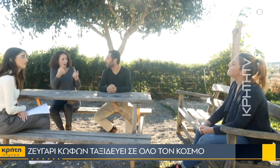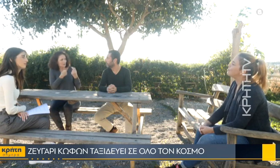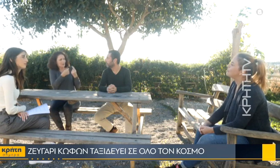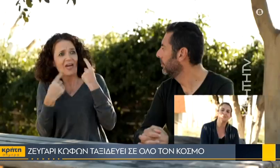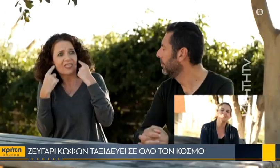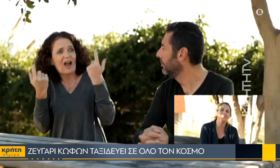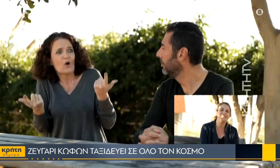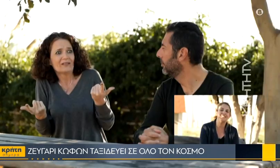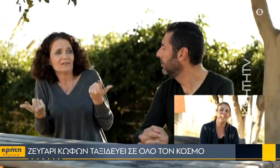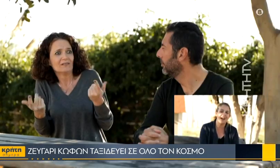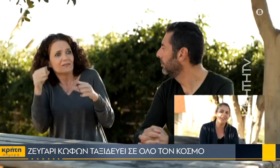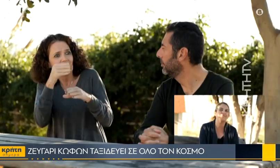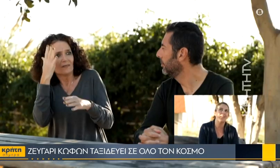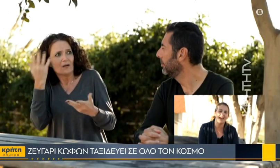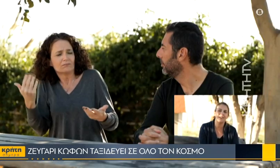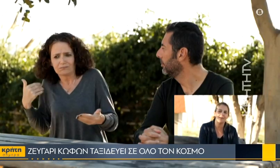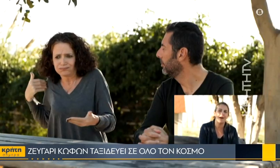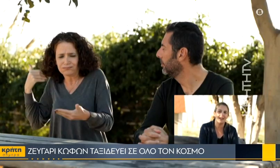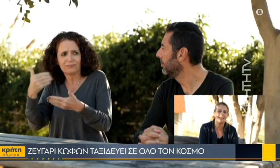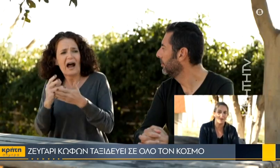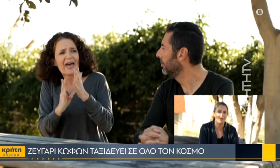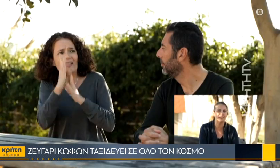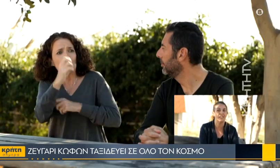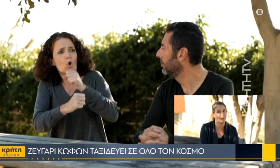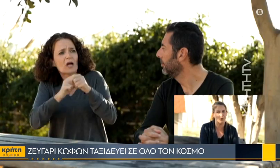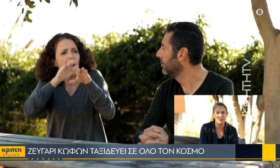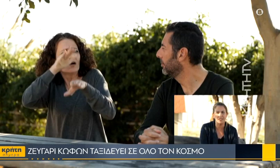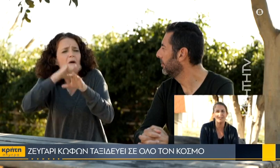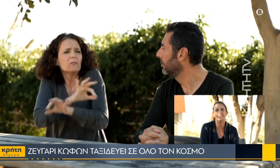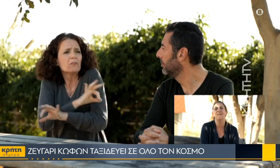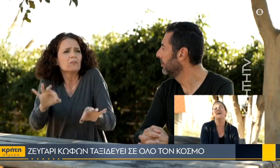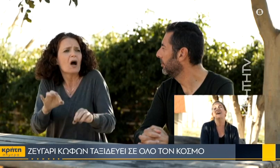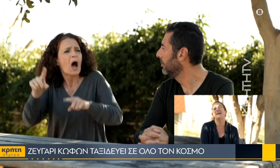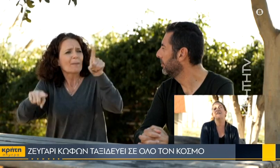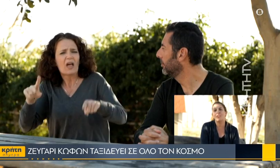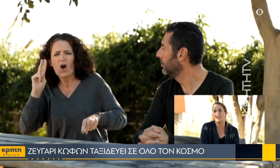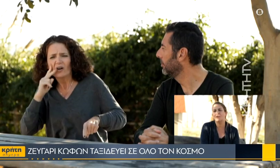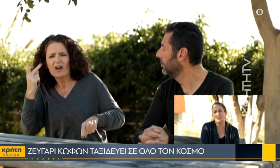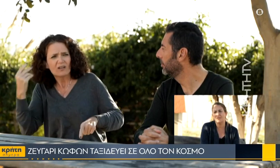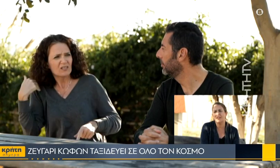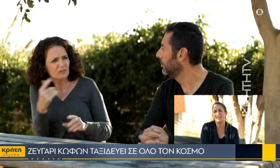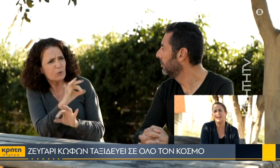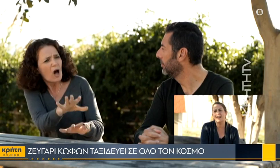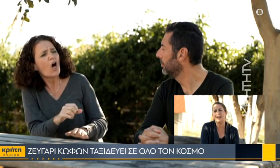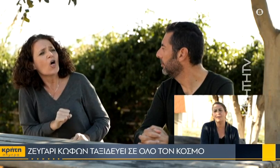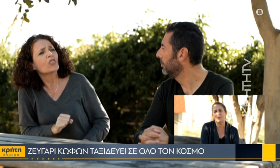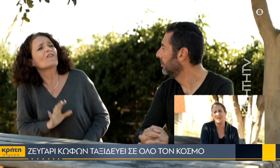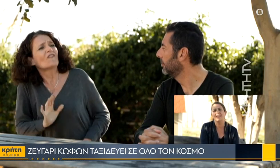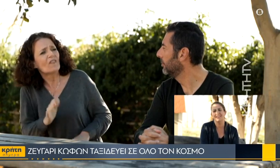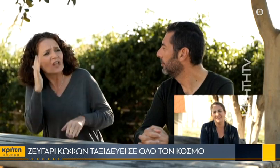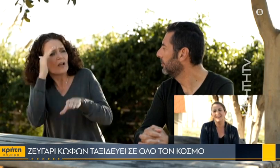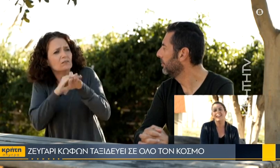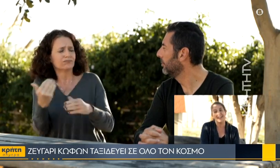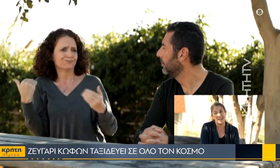Οπότε νομίζω ότι εάν δεν πάρεις την απόφαση να το τολμήσεις, δεν θα το καταφέρεις και